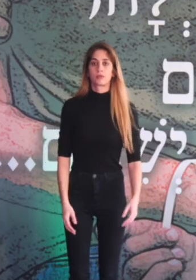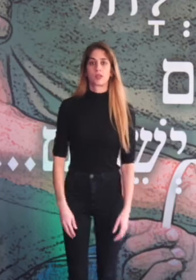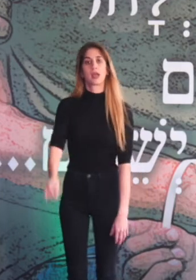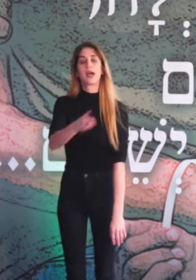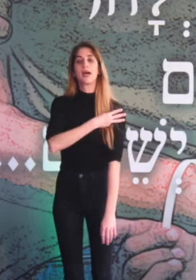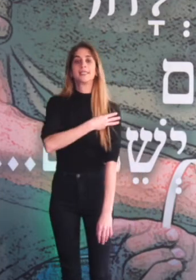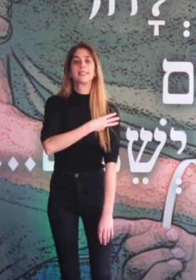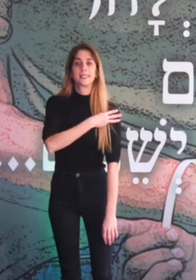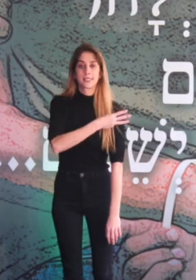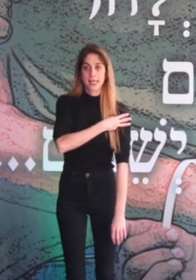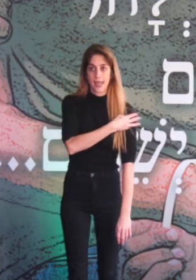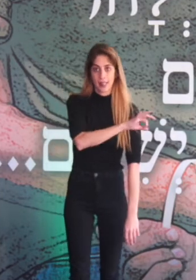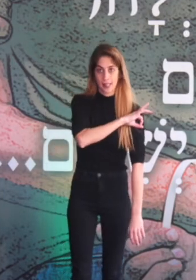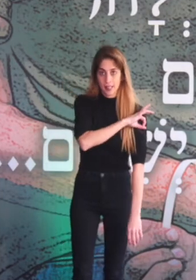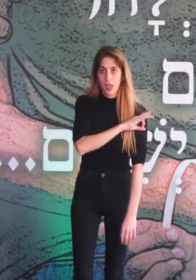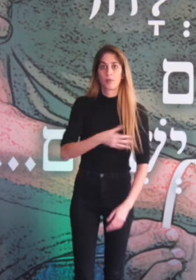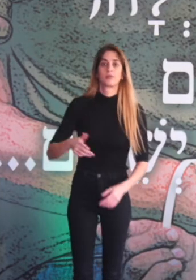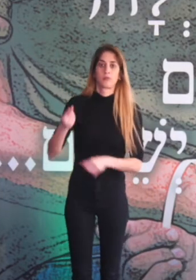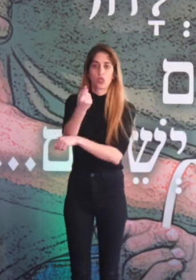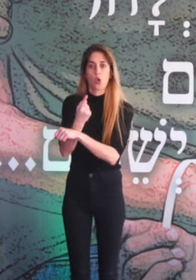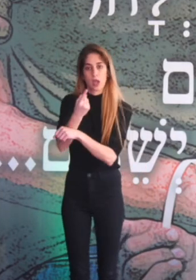סגן, תותחנים, בית לחם